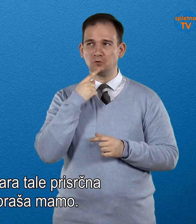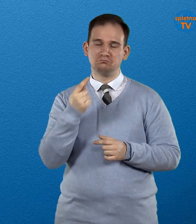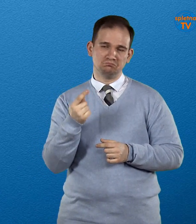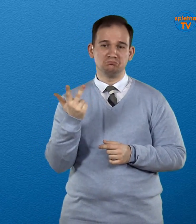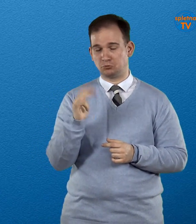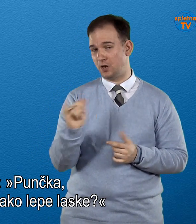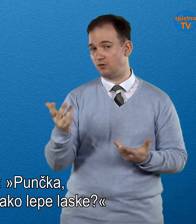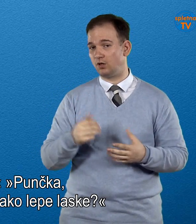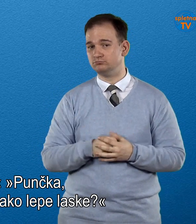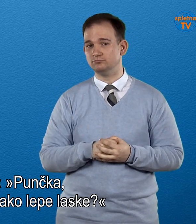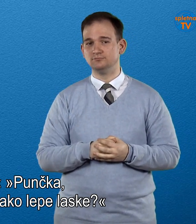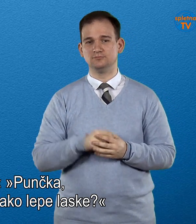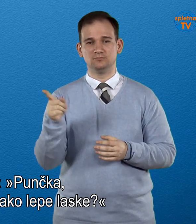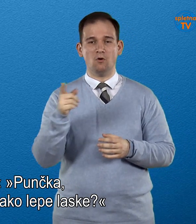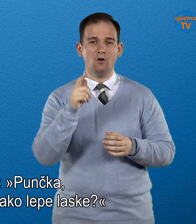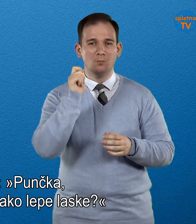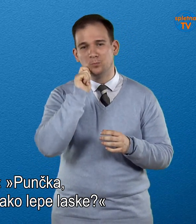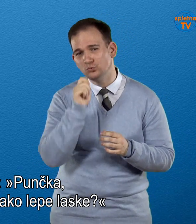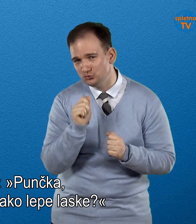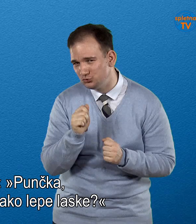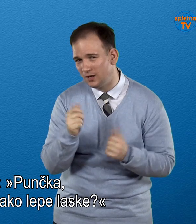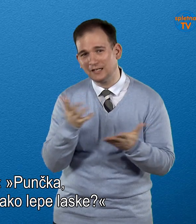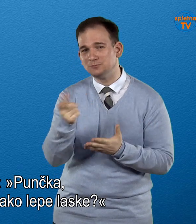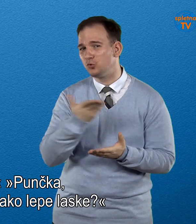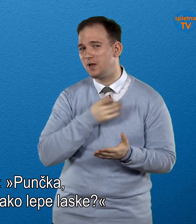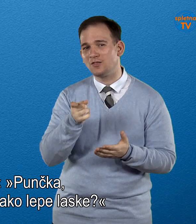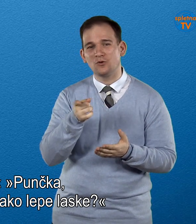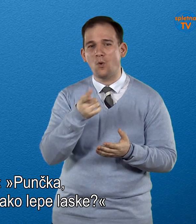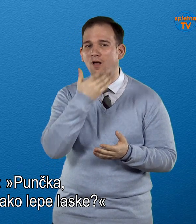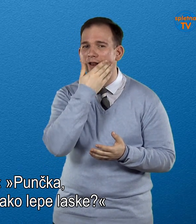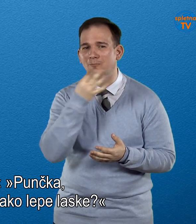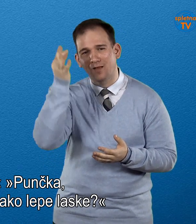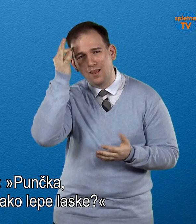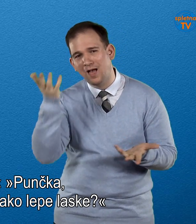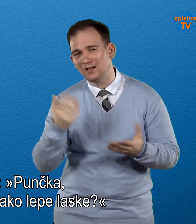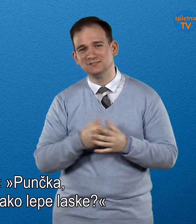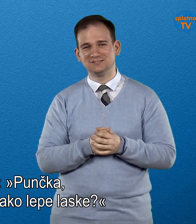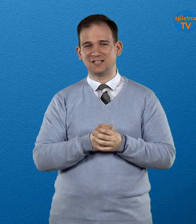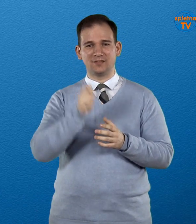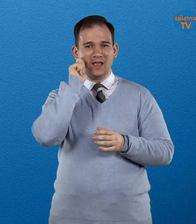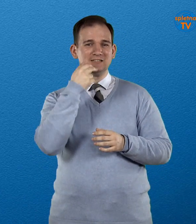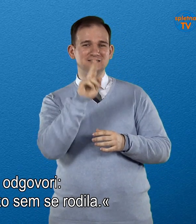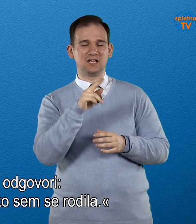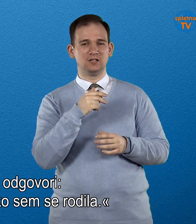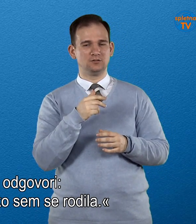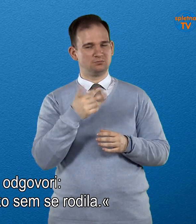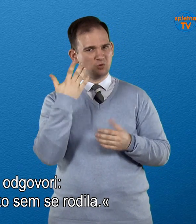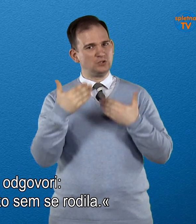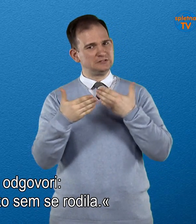3 leta. Punčka, kje si pa dobila tako lepe laske? Deklica ji odgovori, zraven